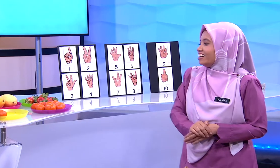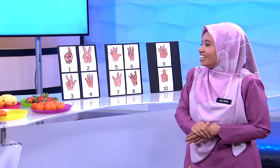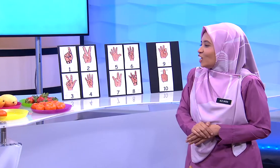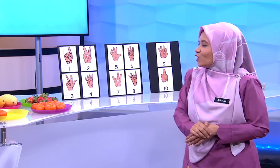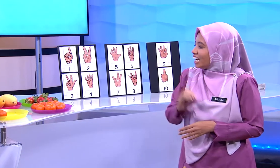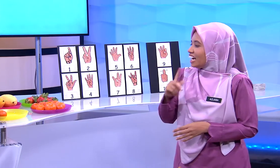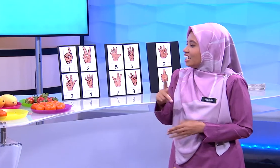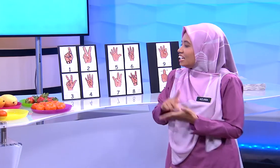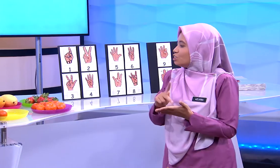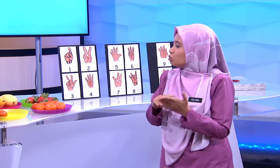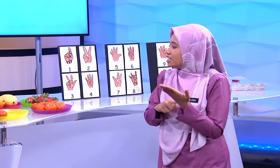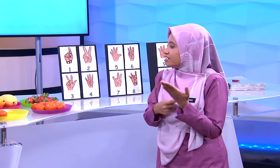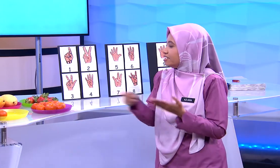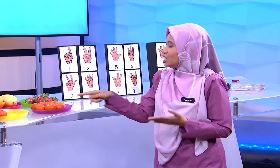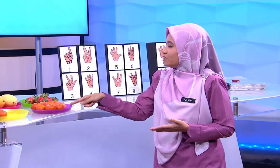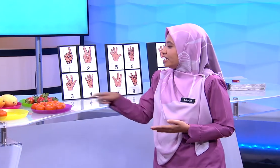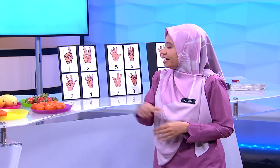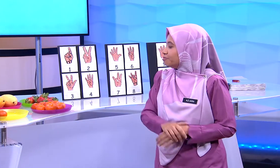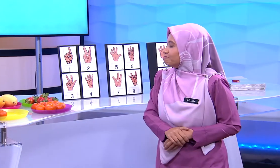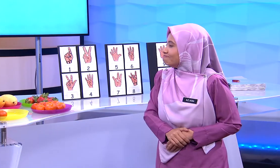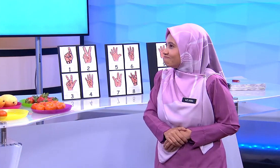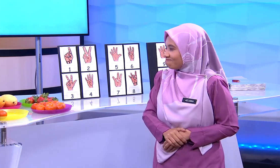Oke akhirnya lagi sange